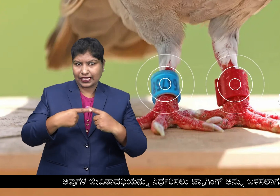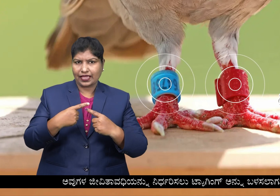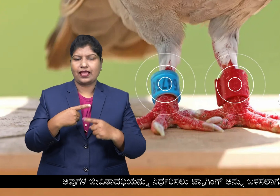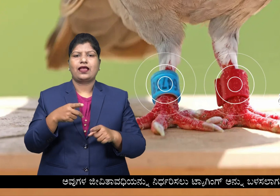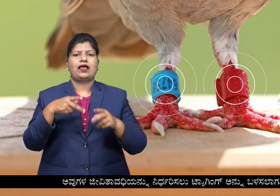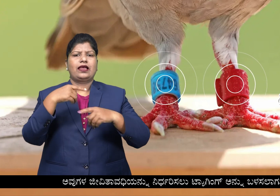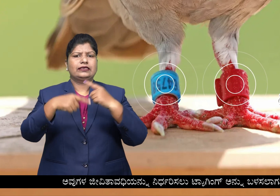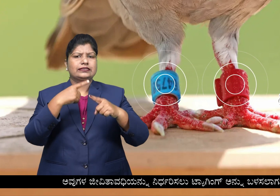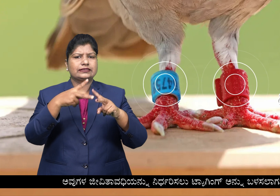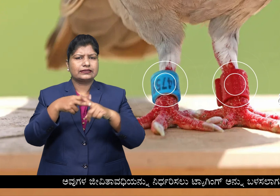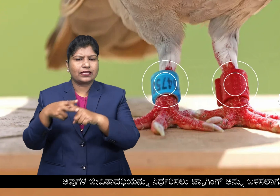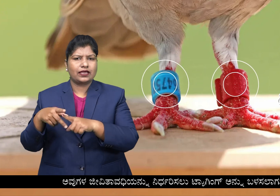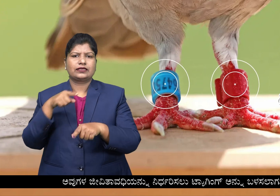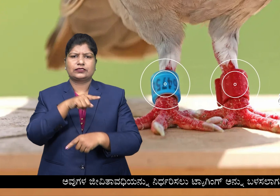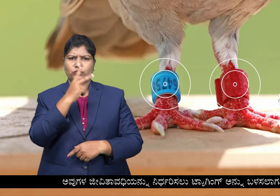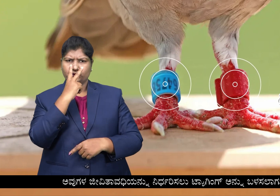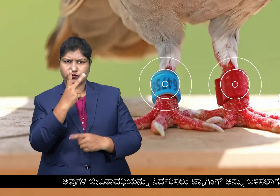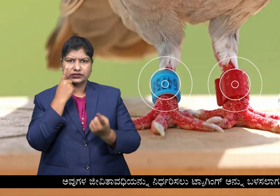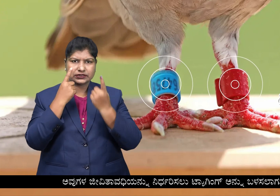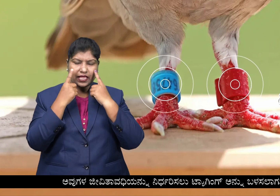ಅನ್ನ ಬಳಸಲಾಗುತ್ತೆ.